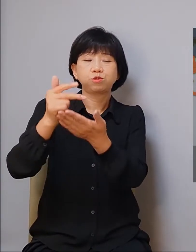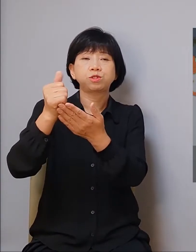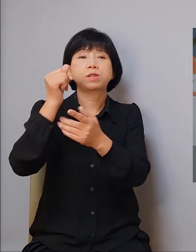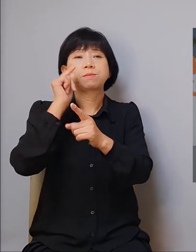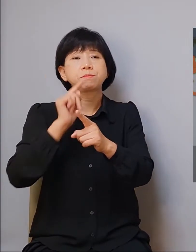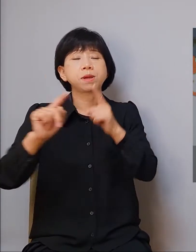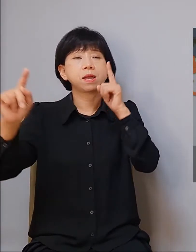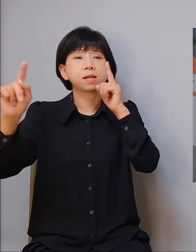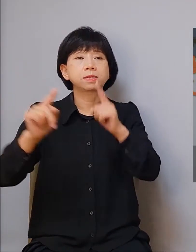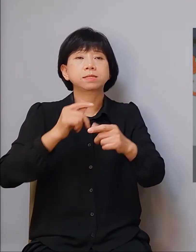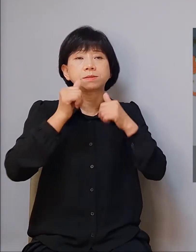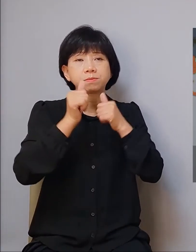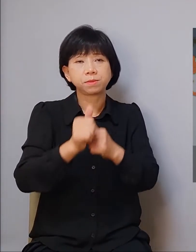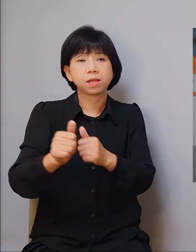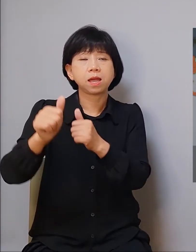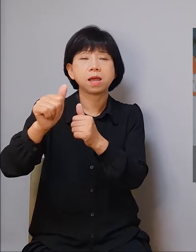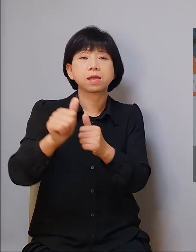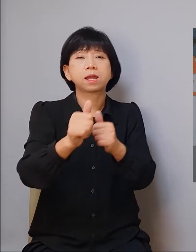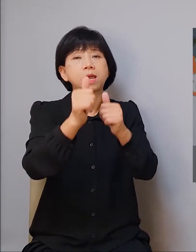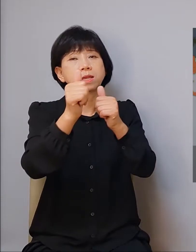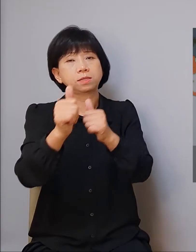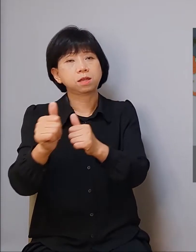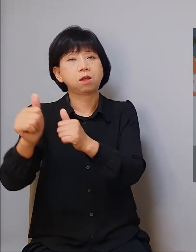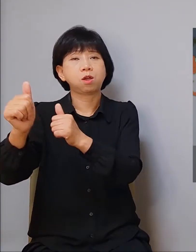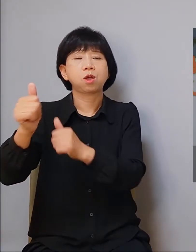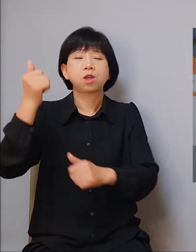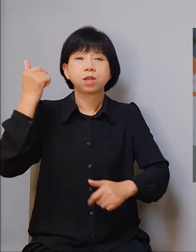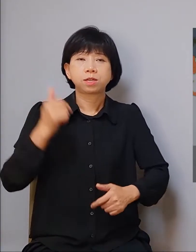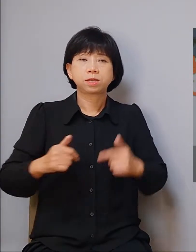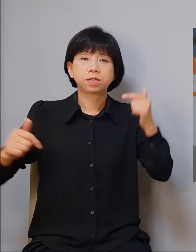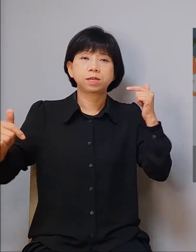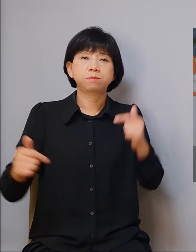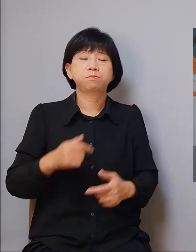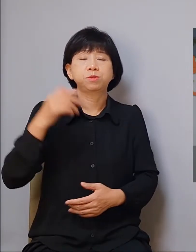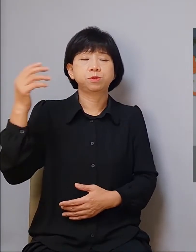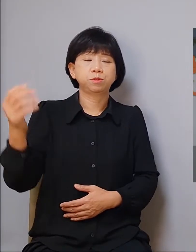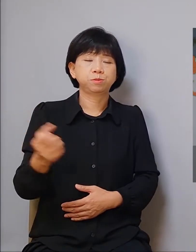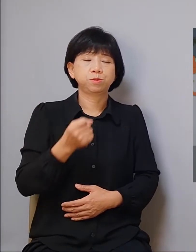기뻐하며 주님 말씀 따라서